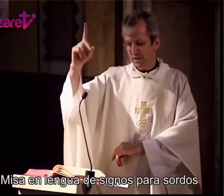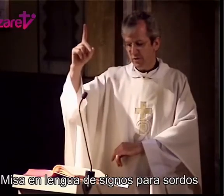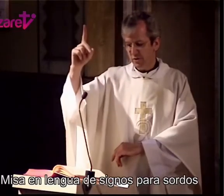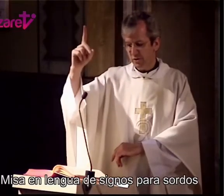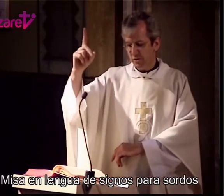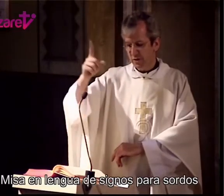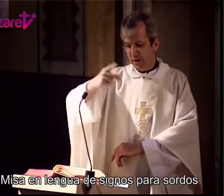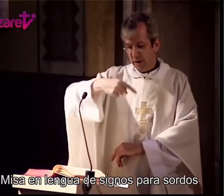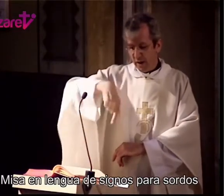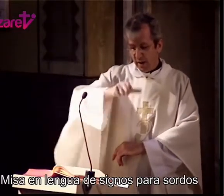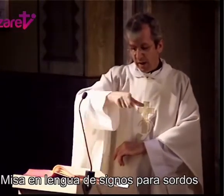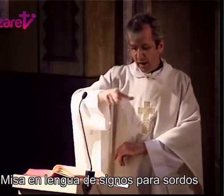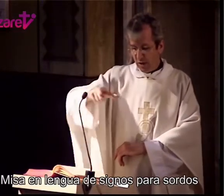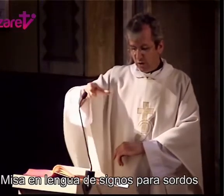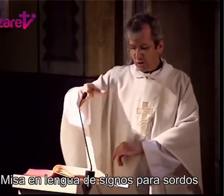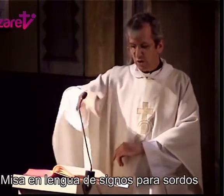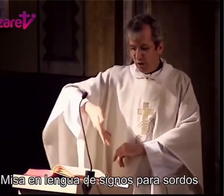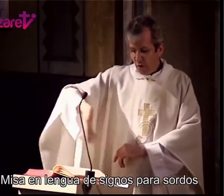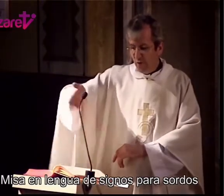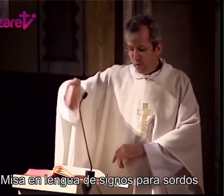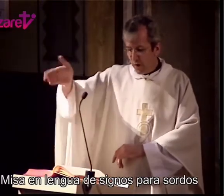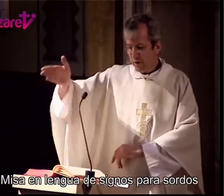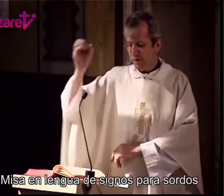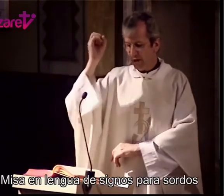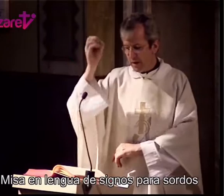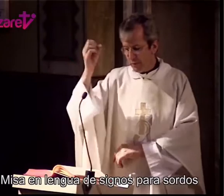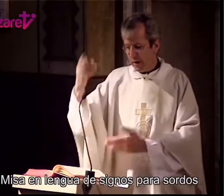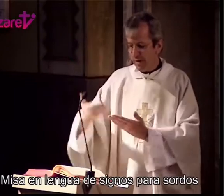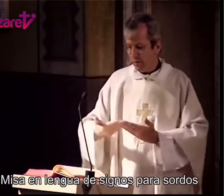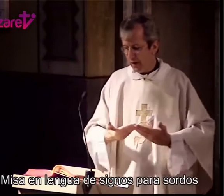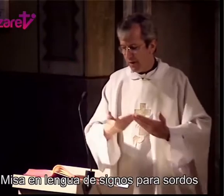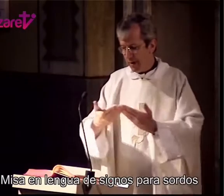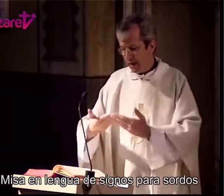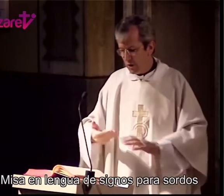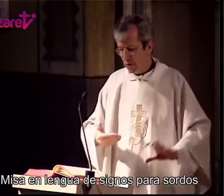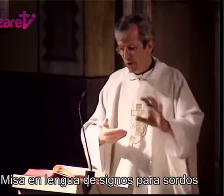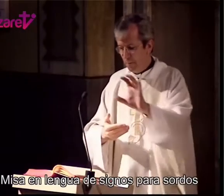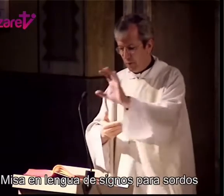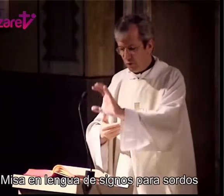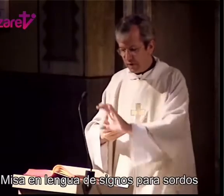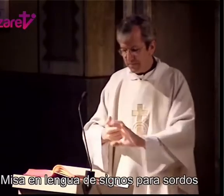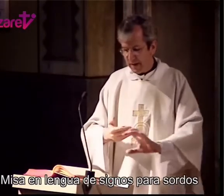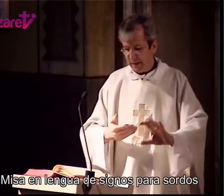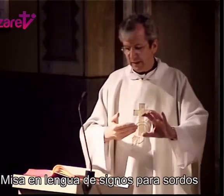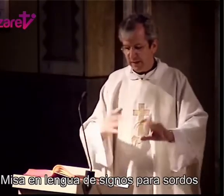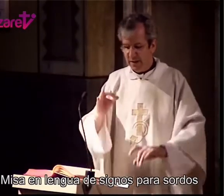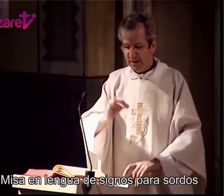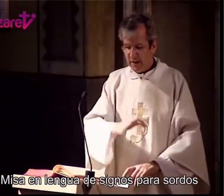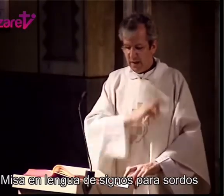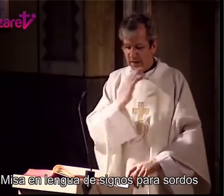Dios. Ellos fueron y proclamaron el Evangelio por todas partes. El